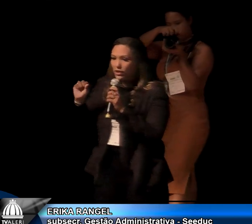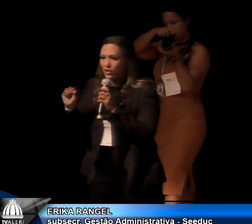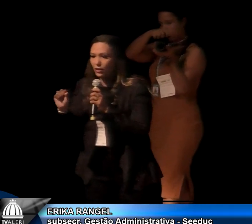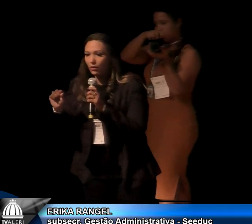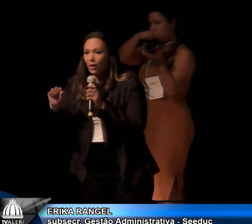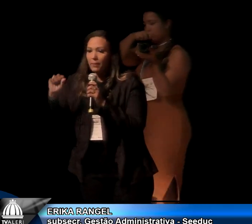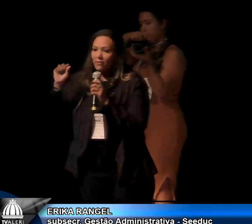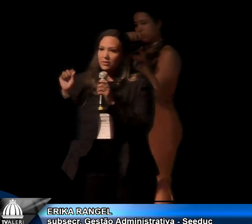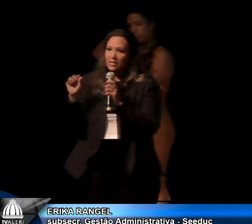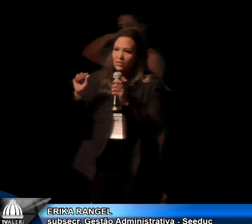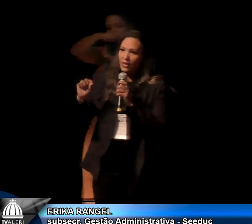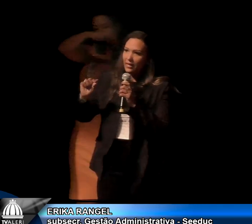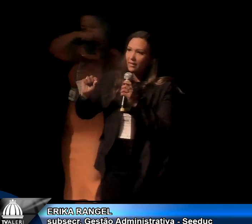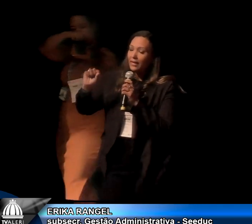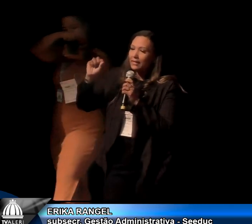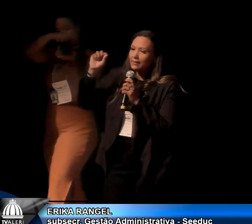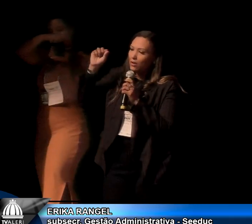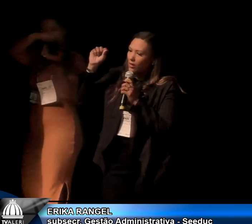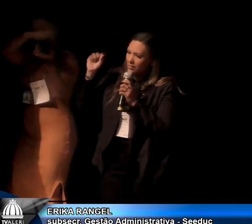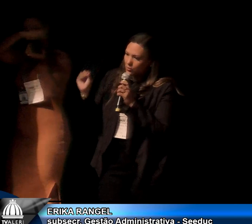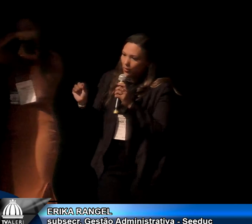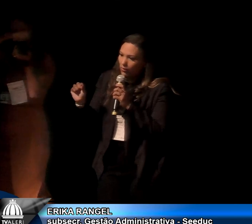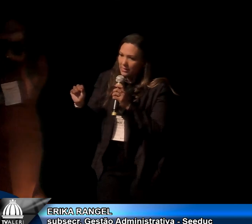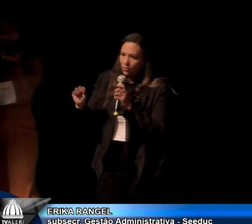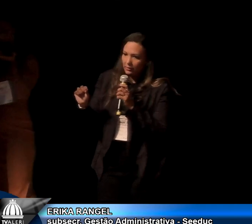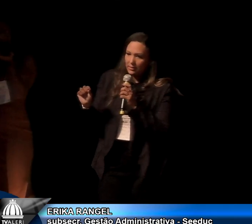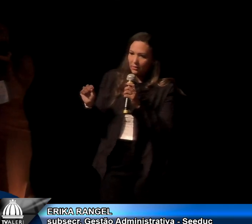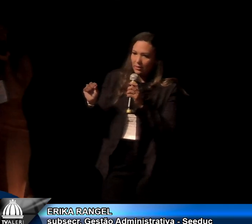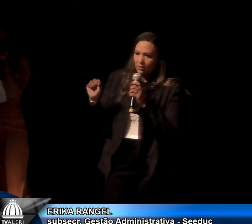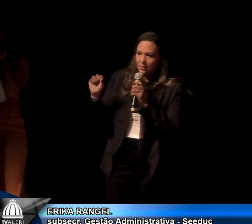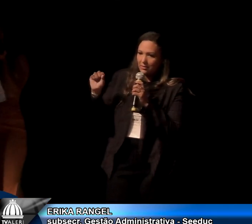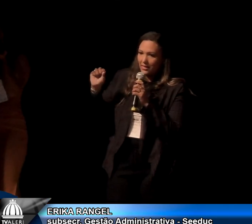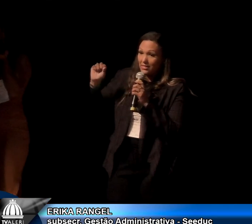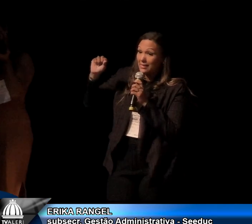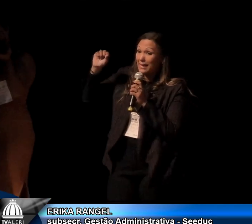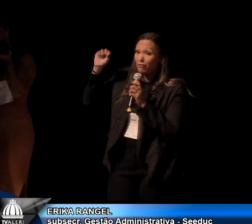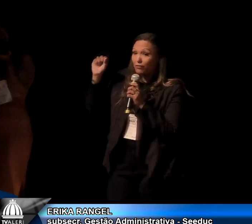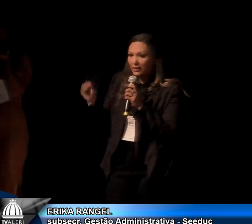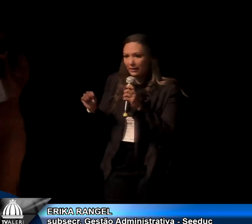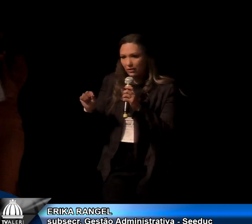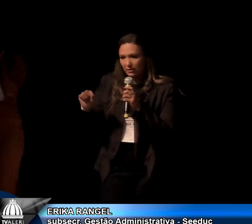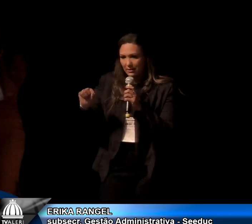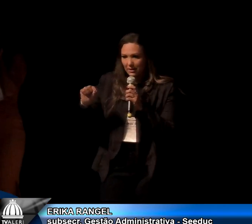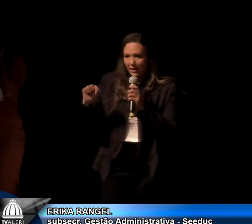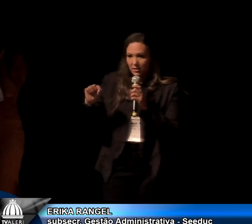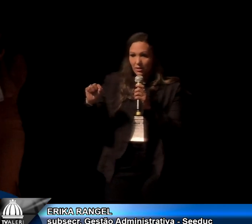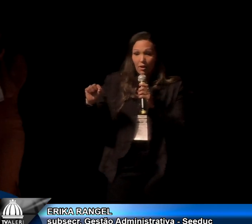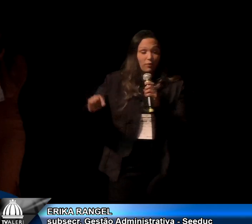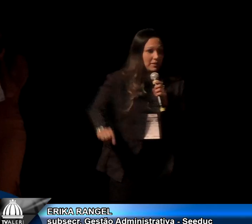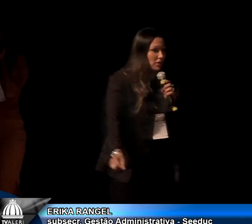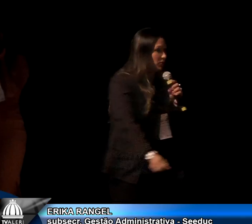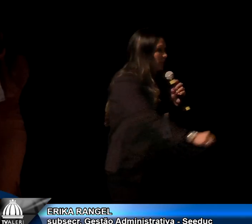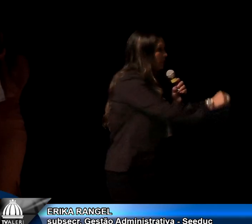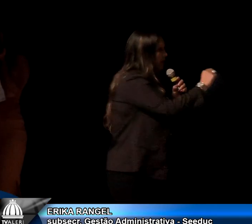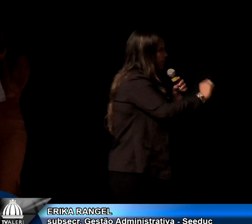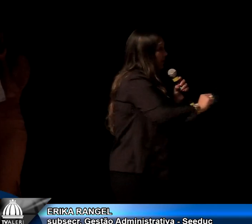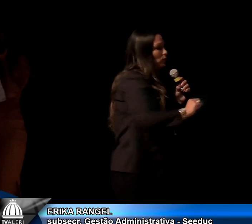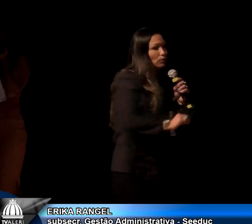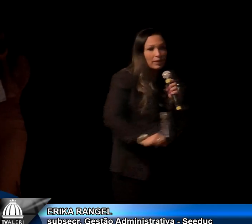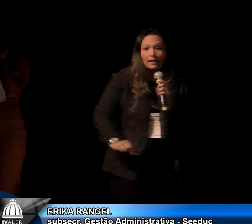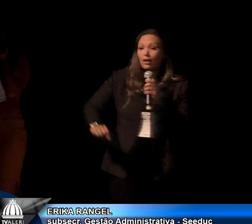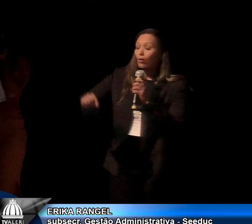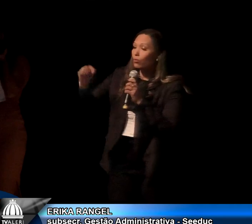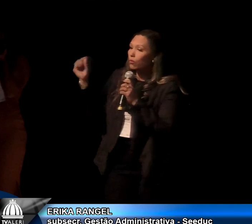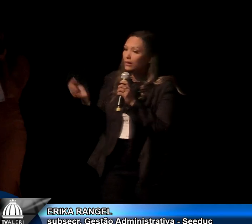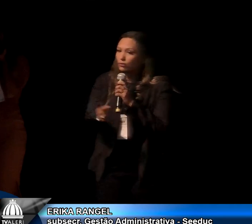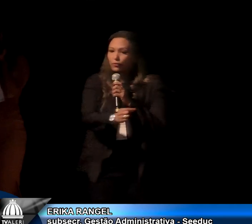ele é curtinho para vocês verem que tem coisas boas acontecendo nas nossas redes que tem vida na nossas redes vocês viram na